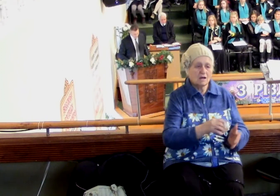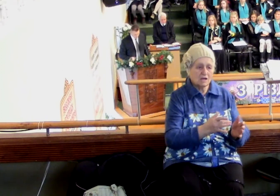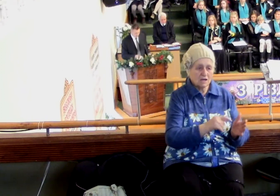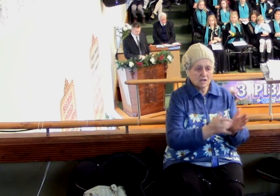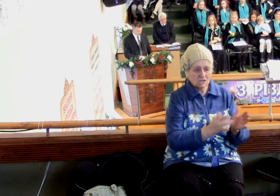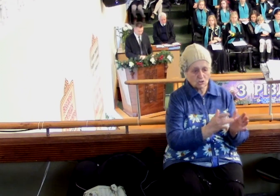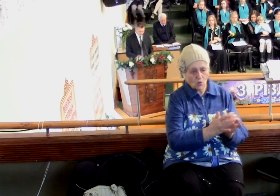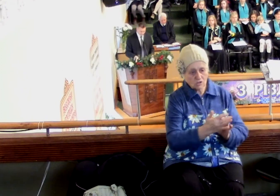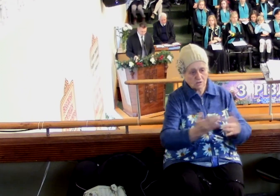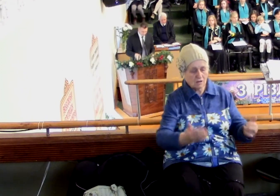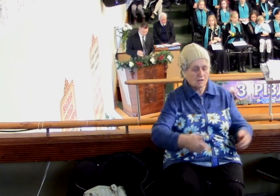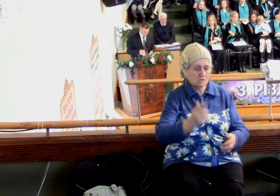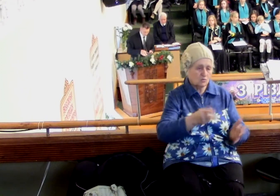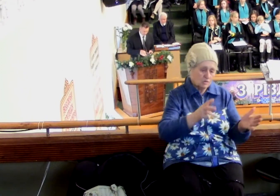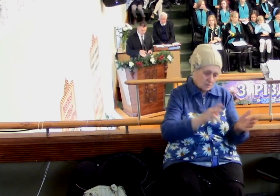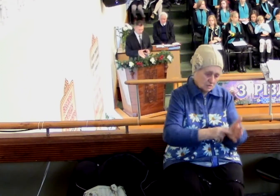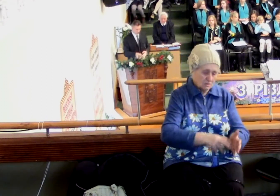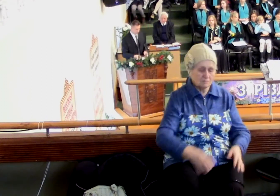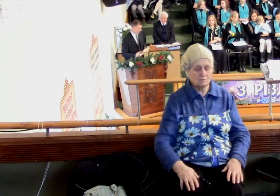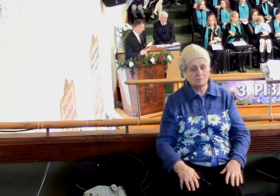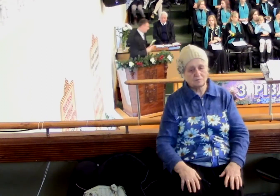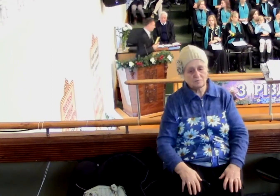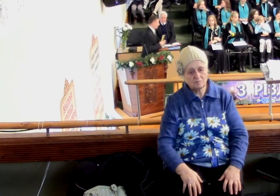Господь. Аминь.